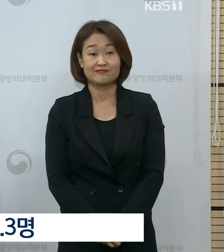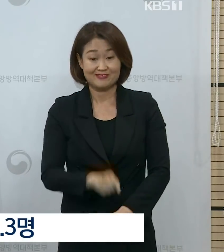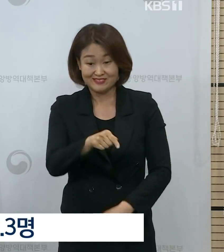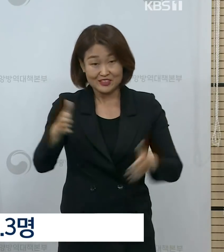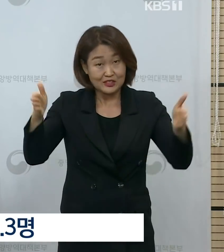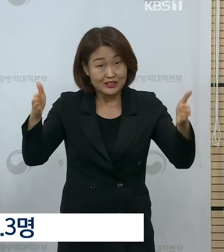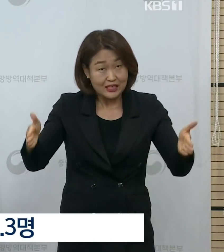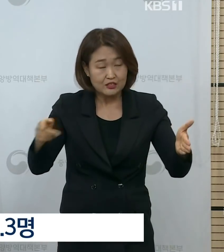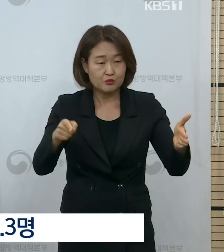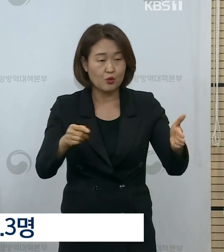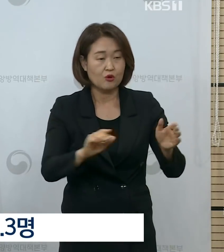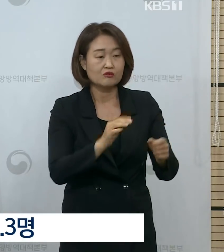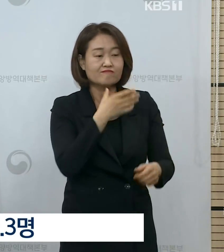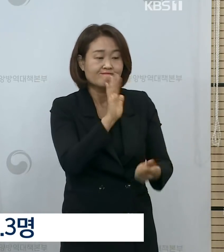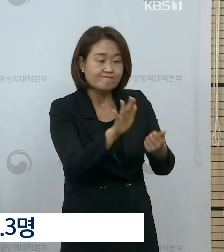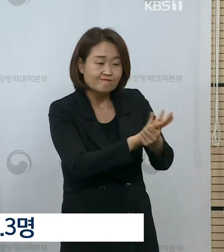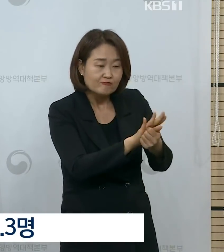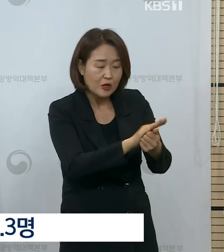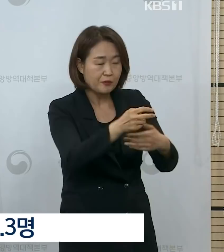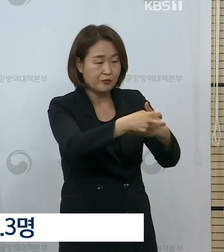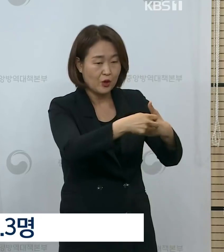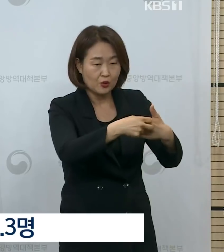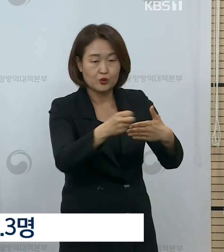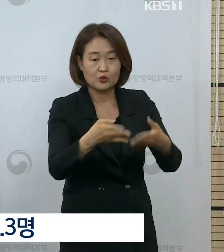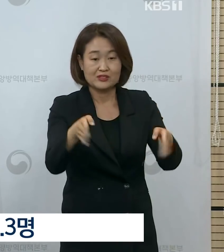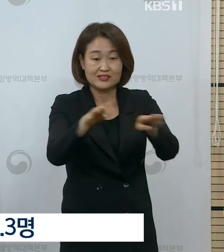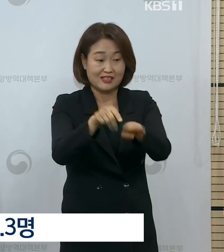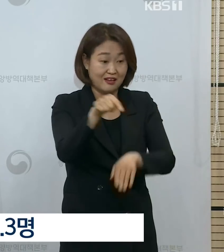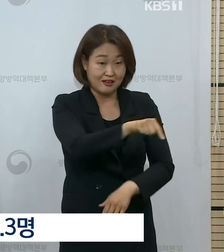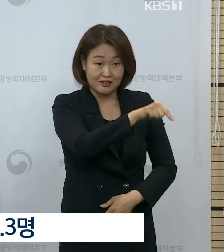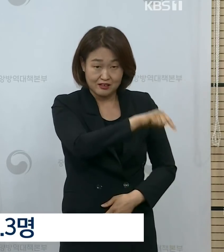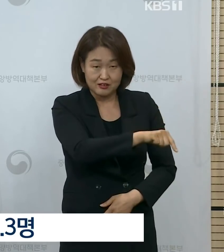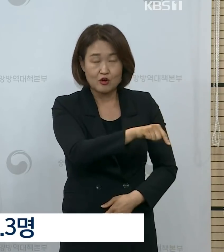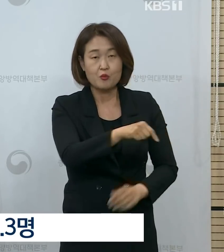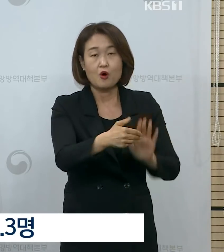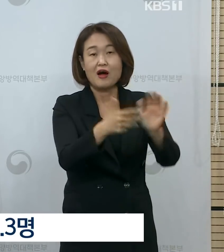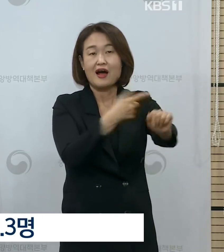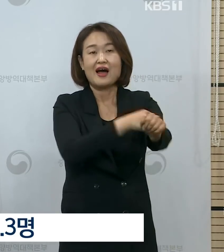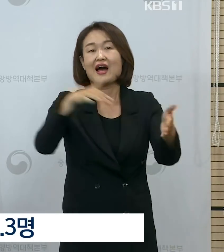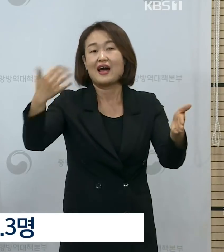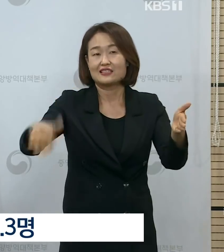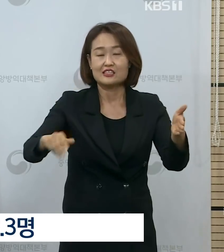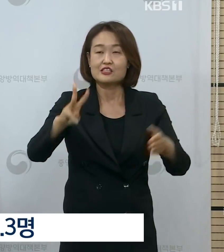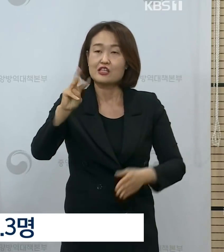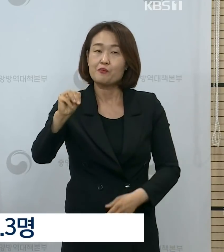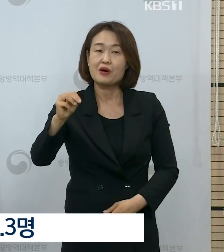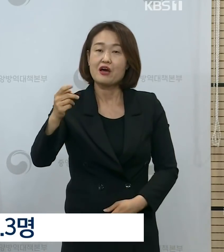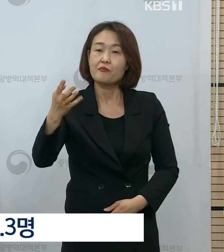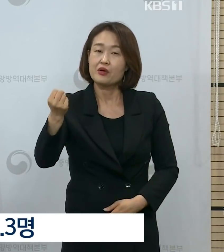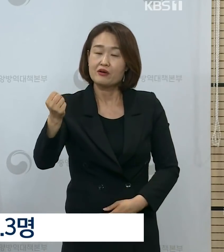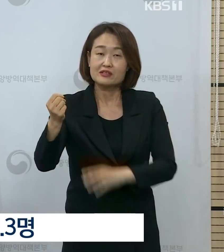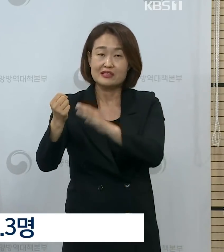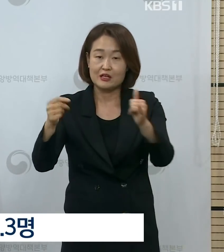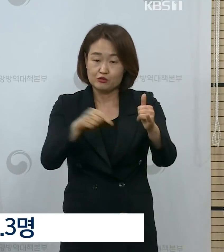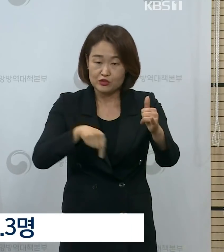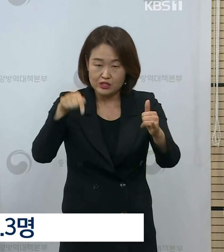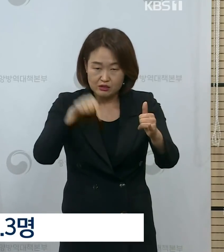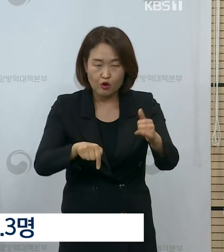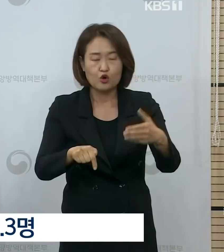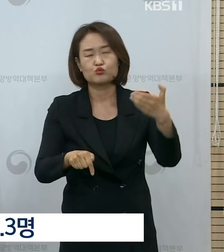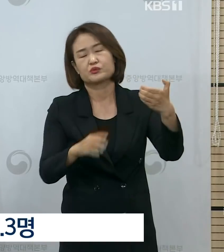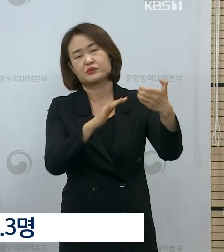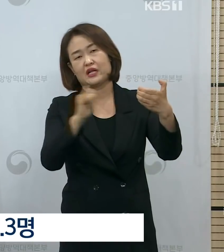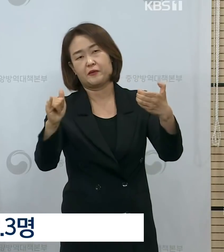동안에 요양병원, 요양시설 등에서 미접종자 13만 9천여 명 중에서는 90명의